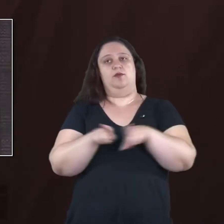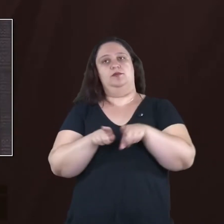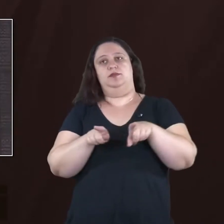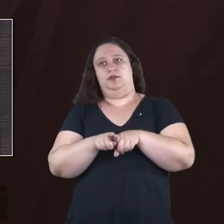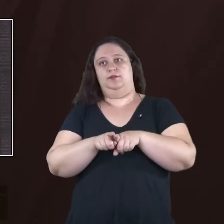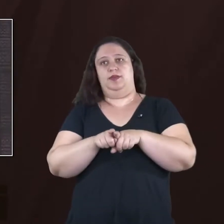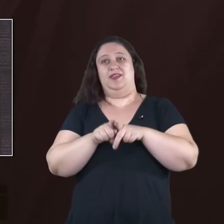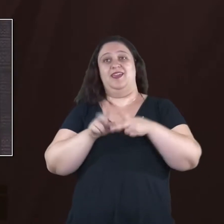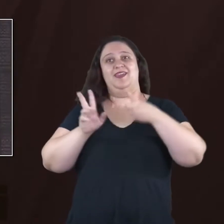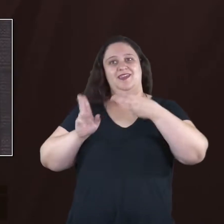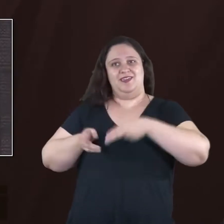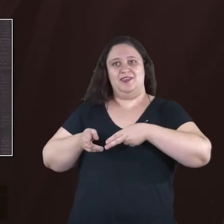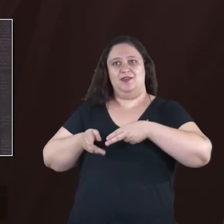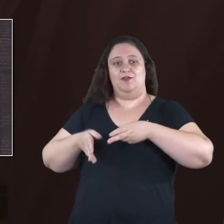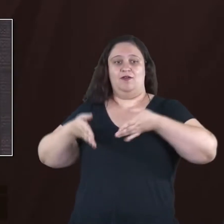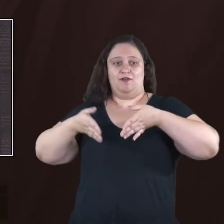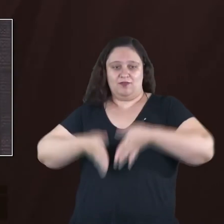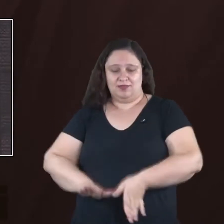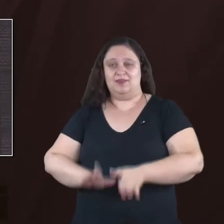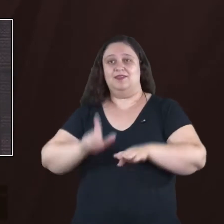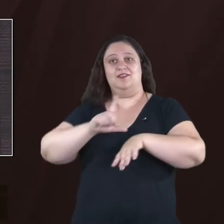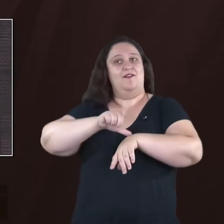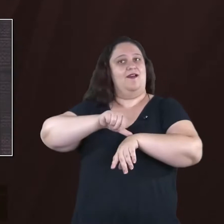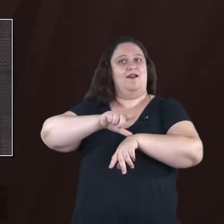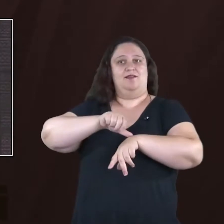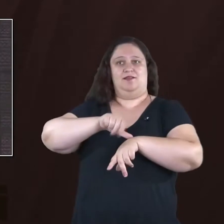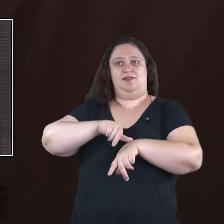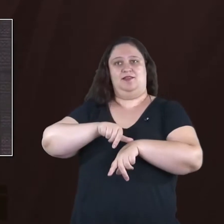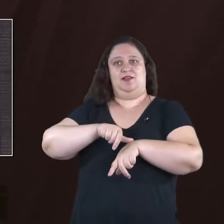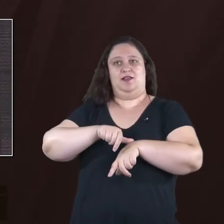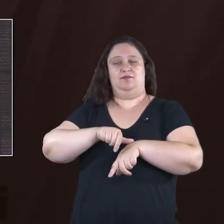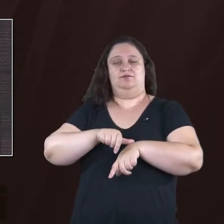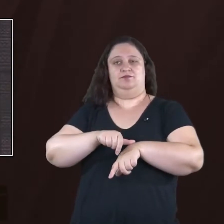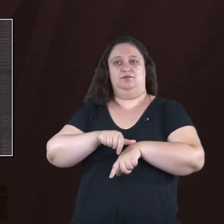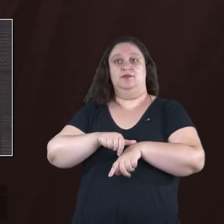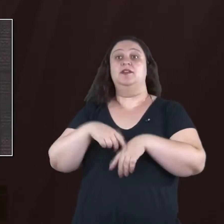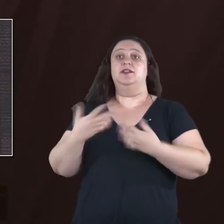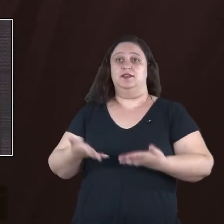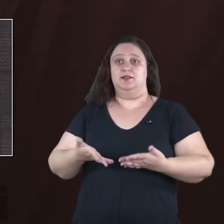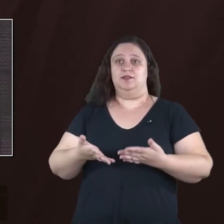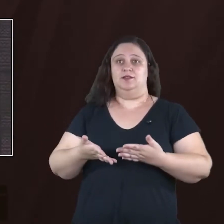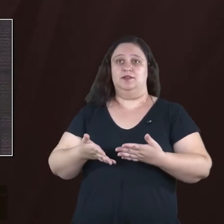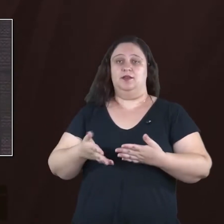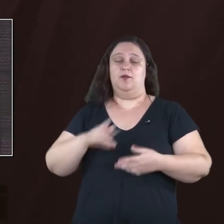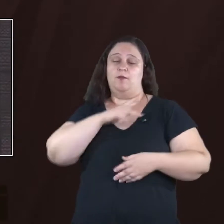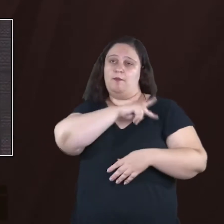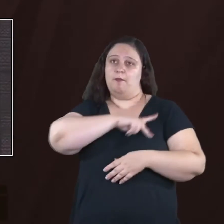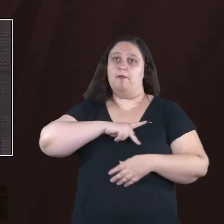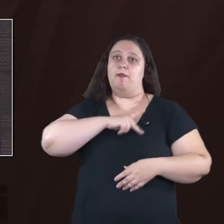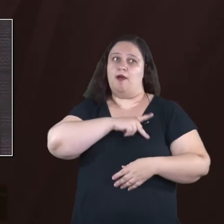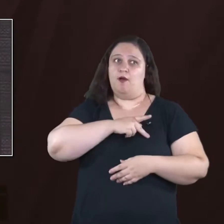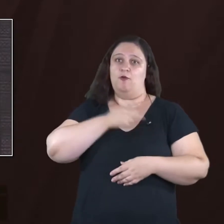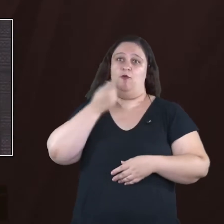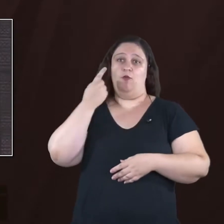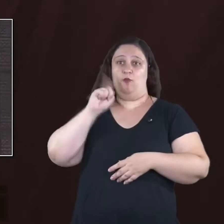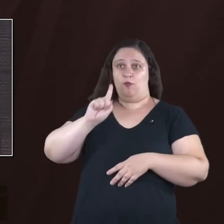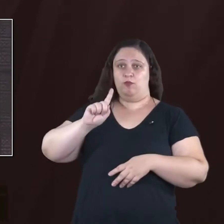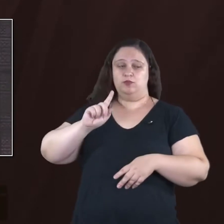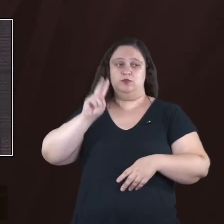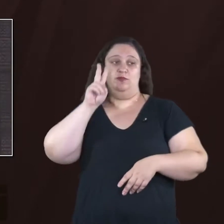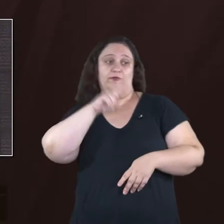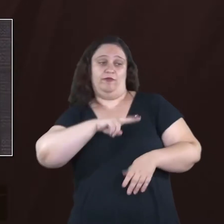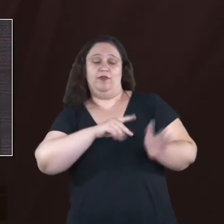um nascido fora de tempo. Quer dizer, ele foi o último que viu, porque os outros viram